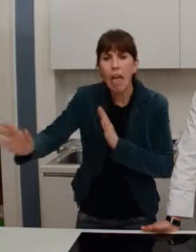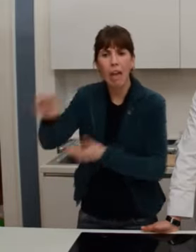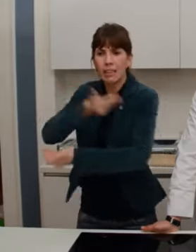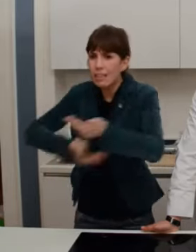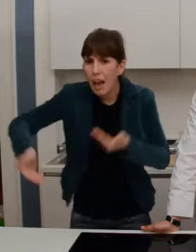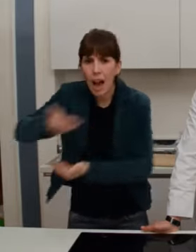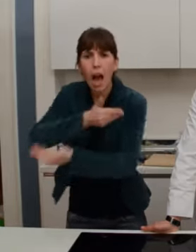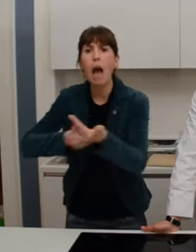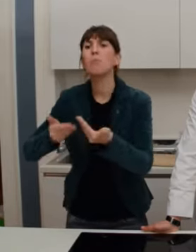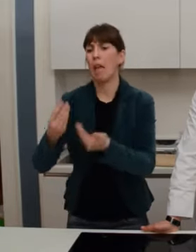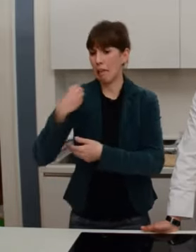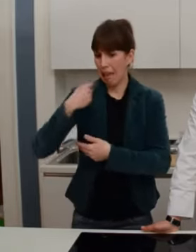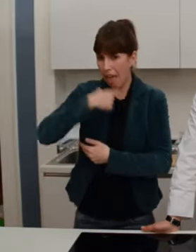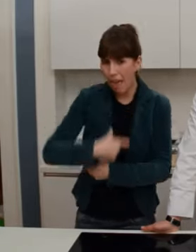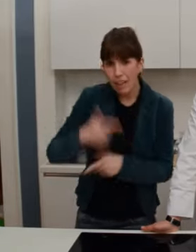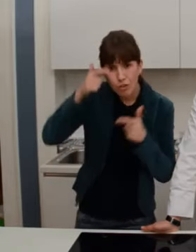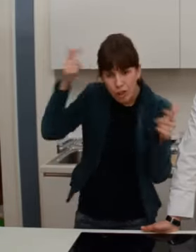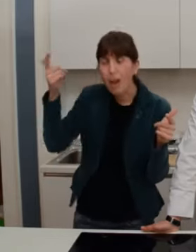sui ingredienti e alternative